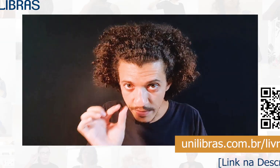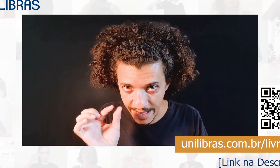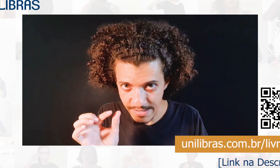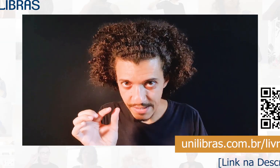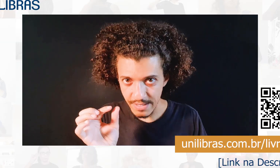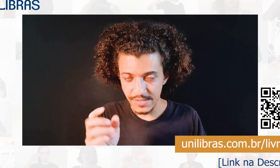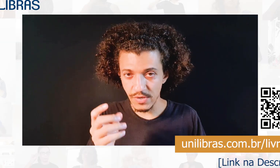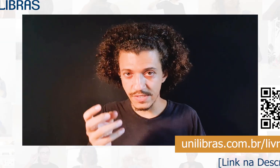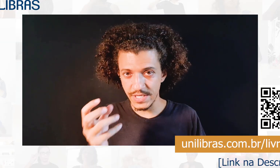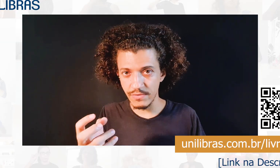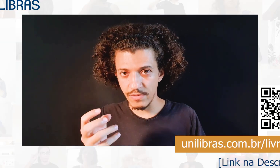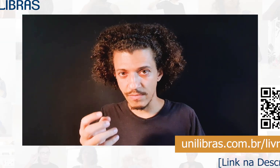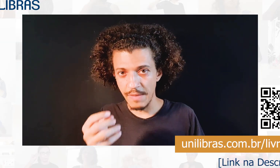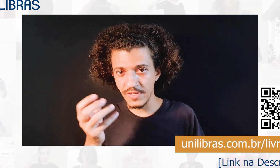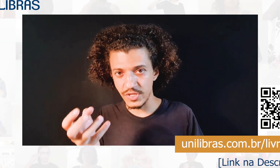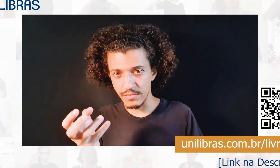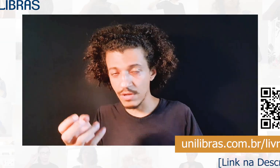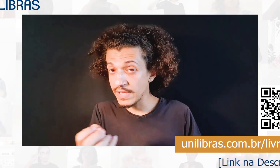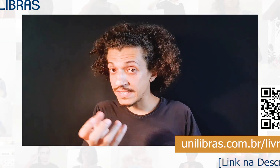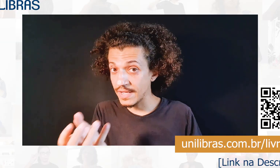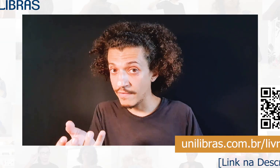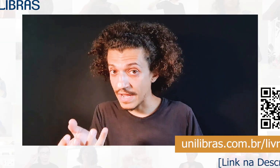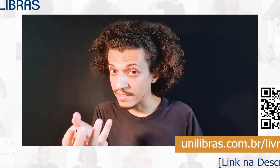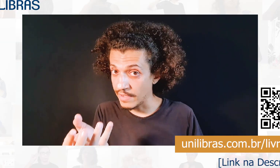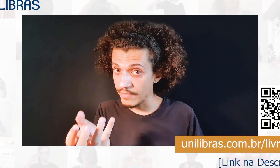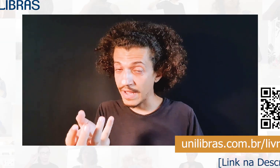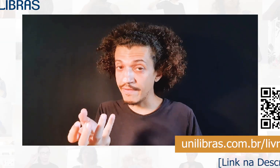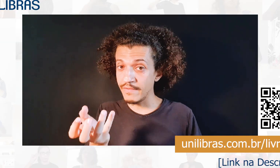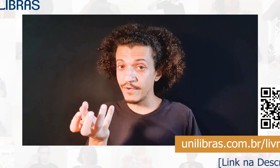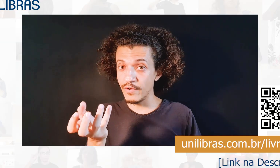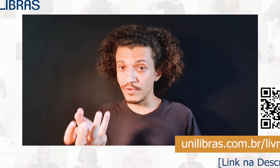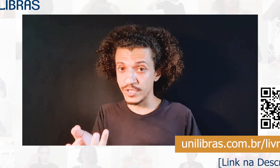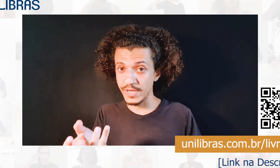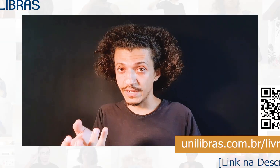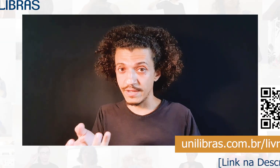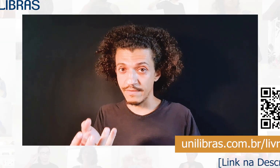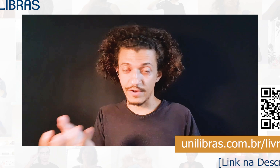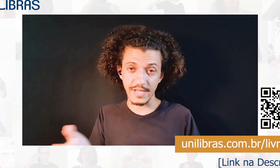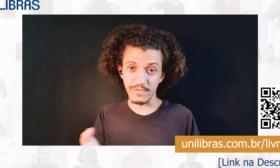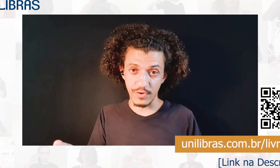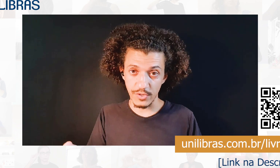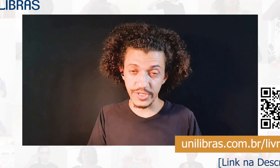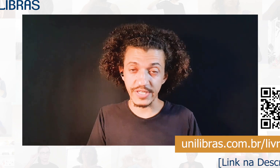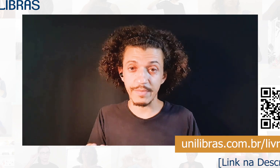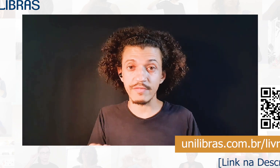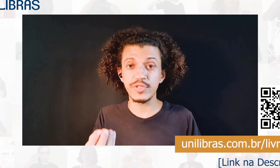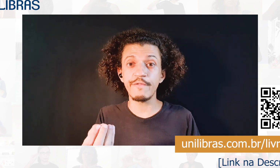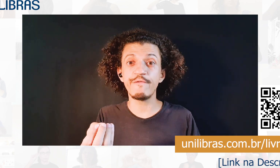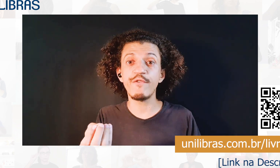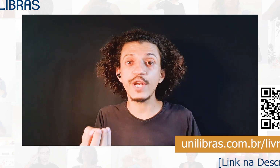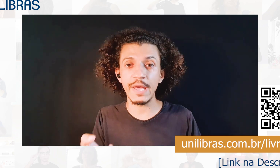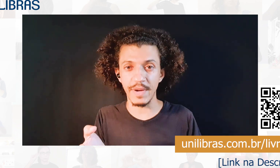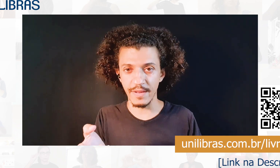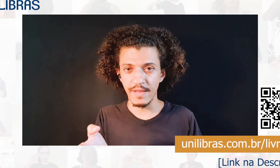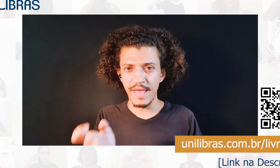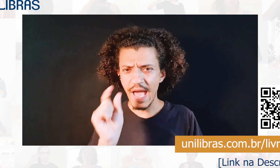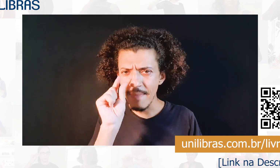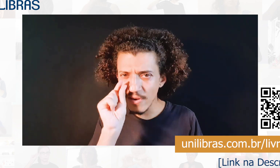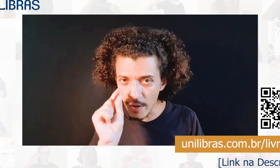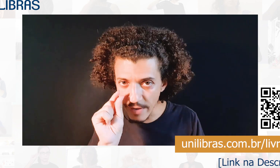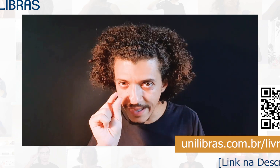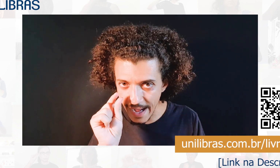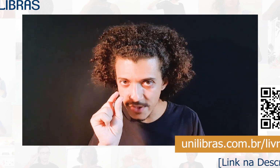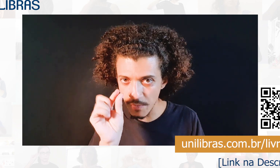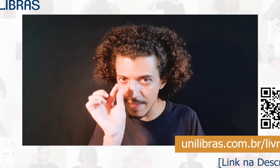Cada som desse, que sozinho emitido não tem significado nenhum, na fonologia, fonética e fonologia, é chamado de fonema. É